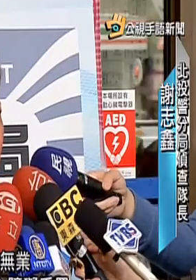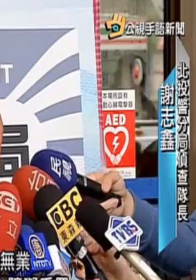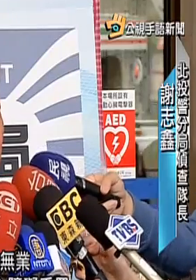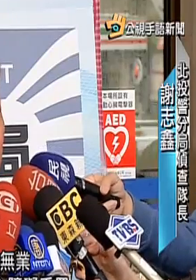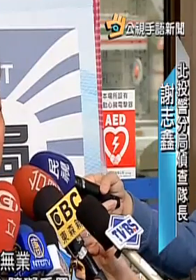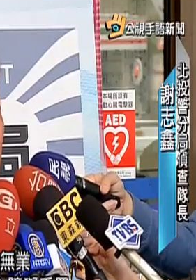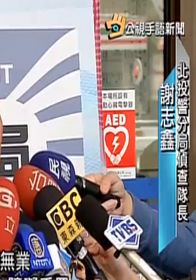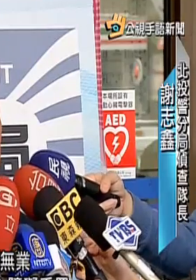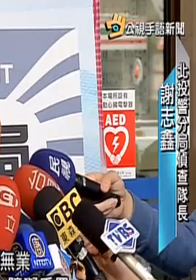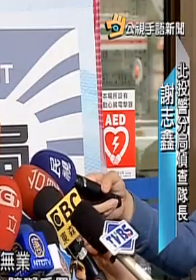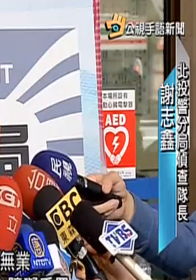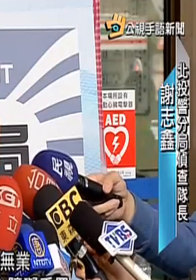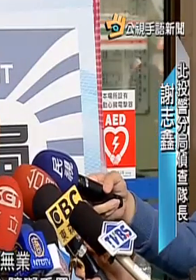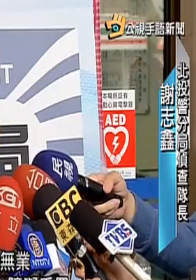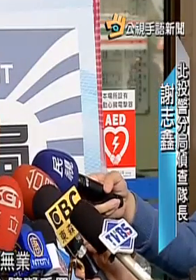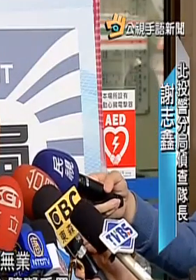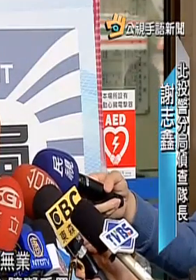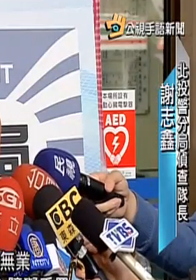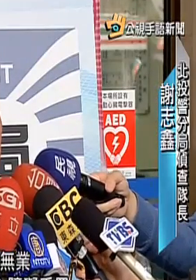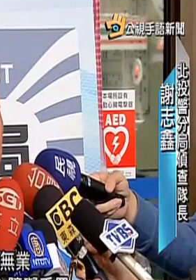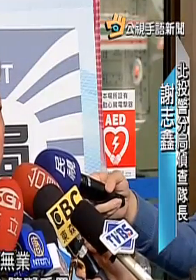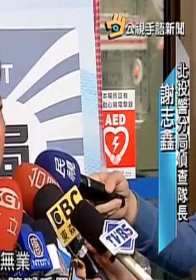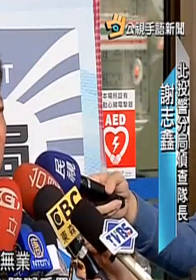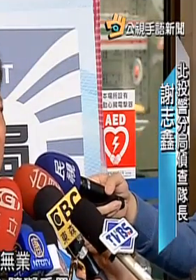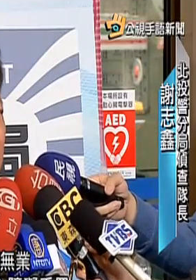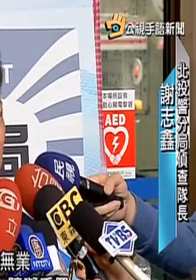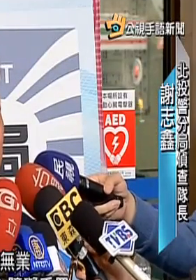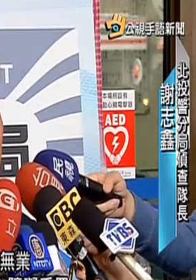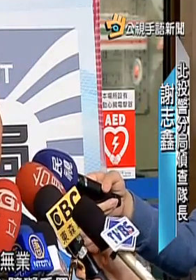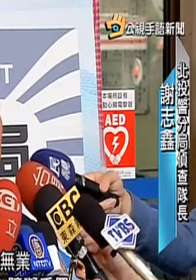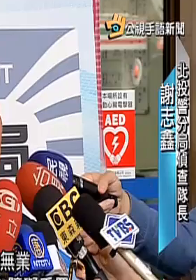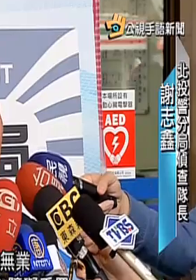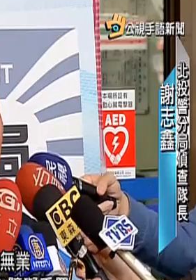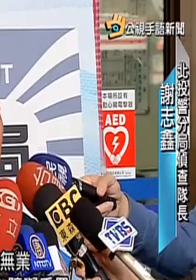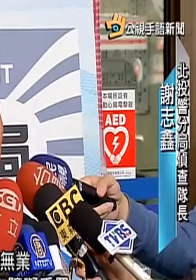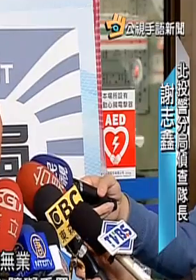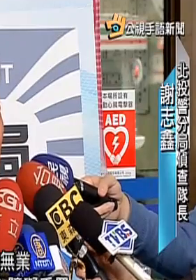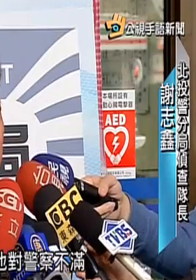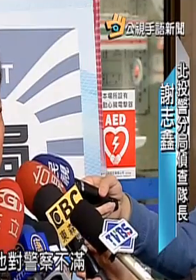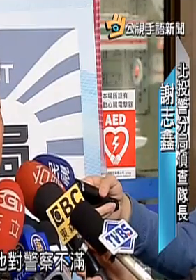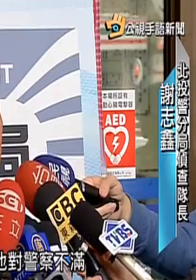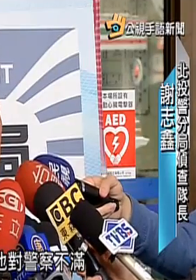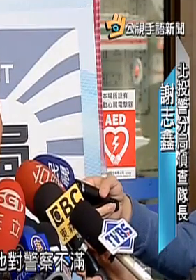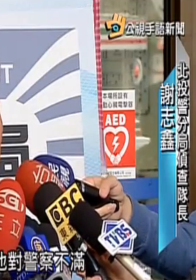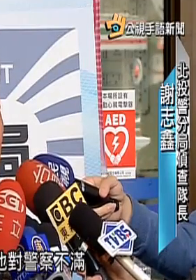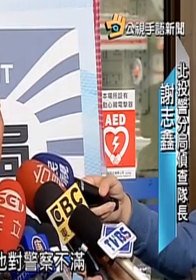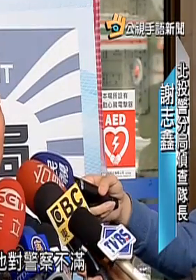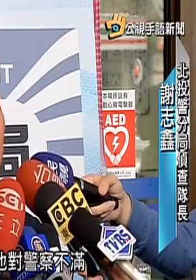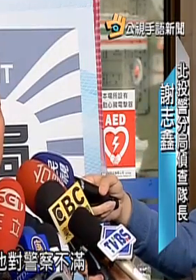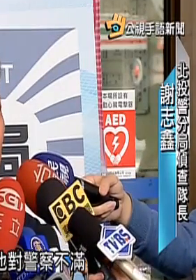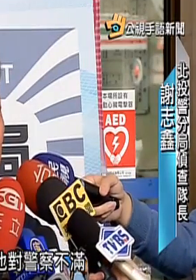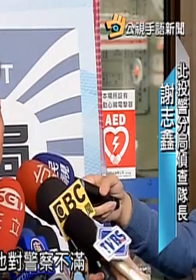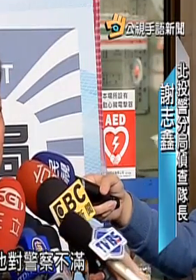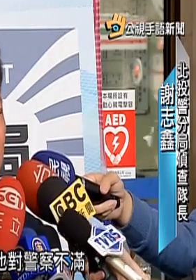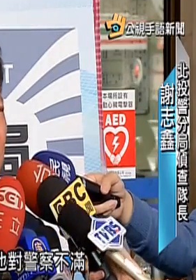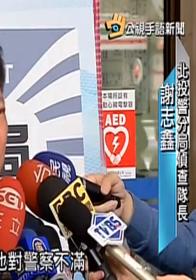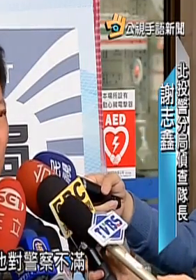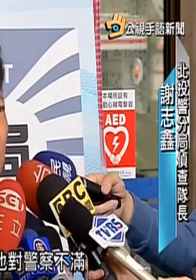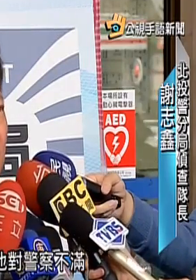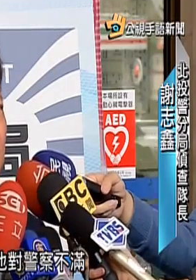有啊这个轻度身心障碍手册。啊，他动机是因为他对警察不满。